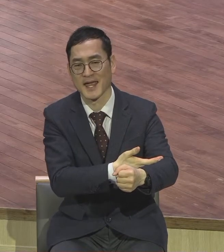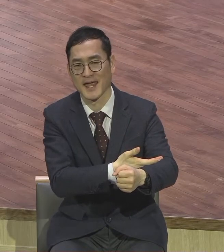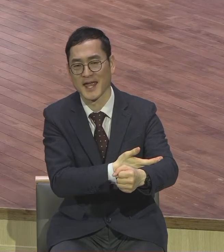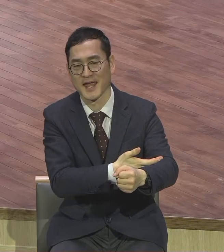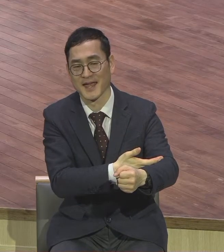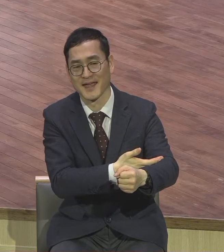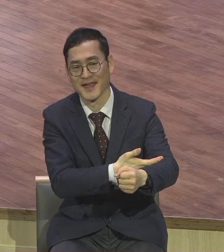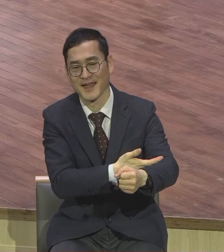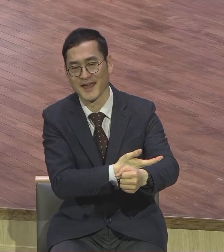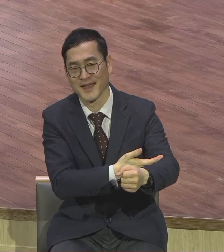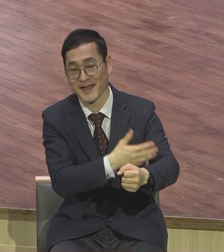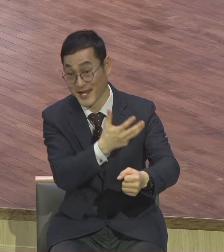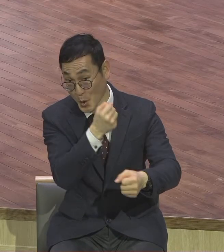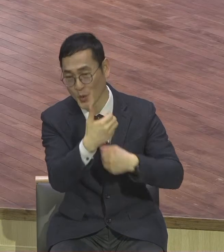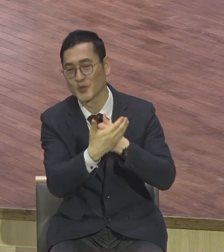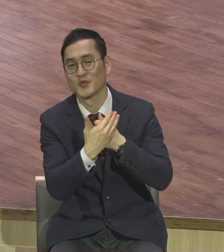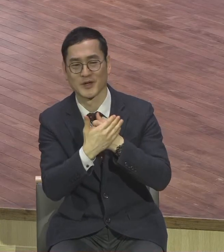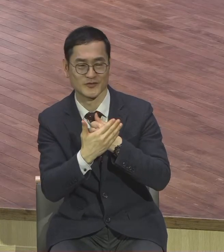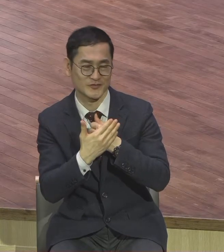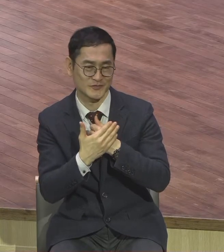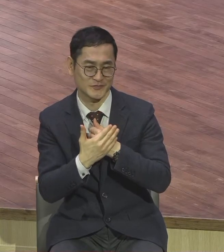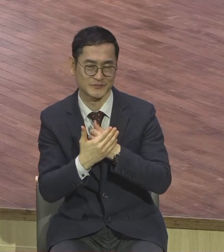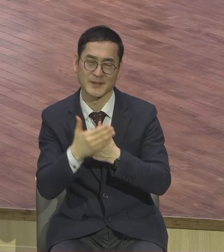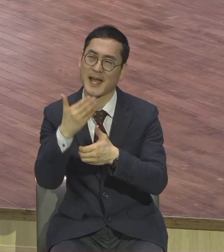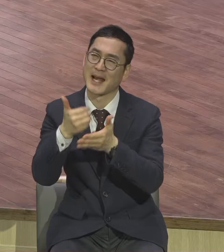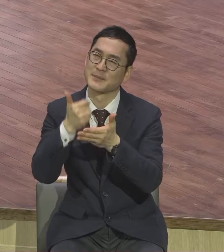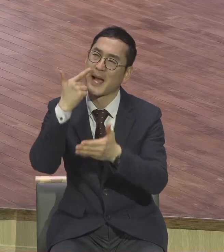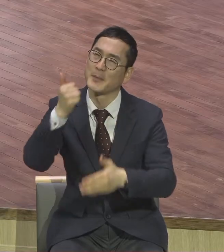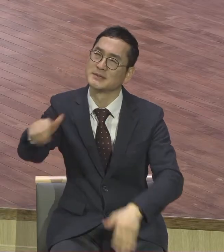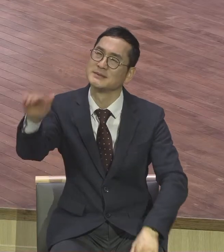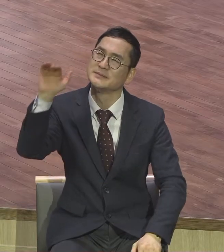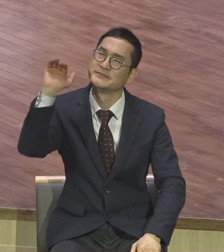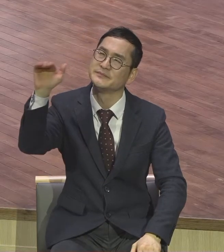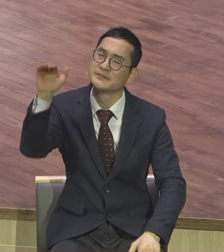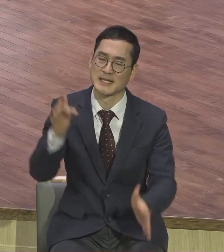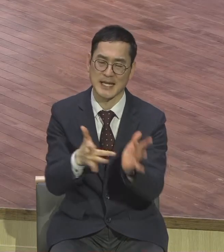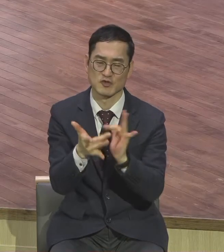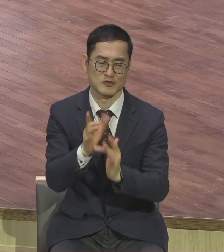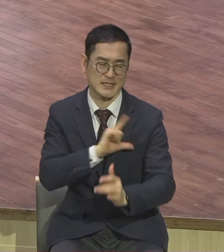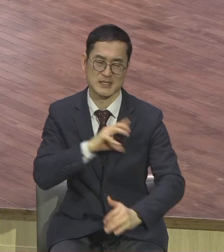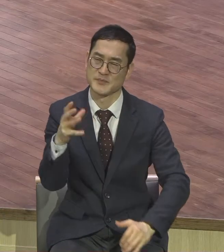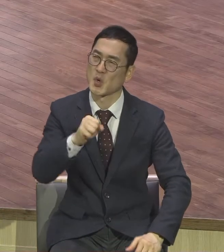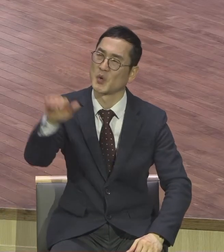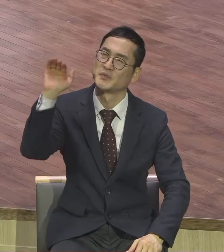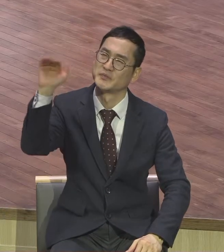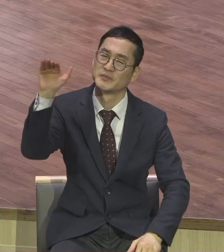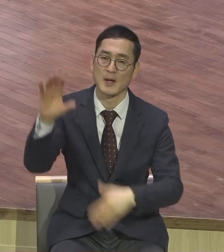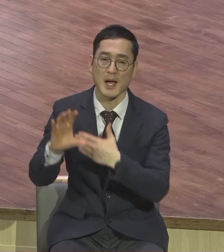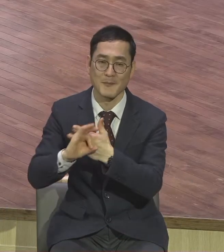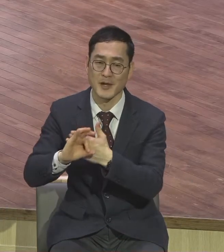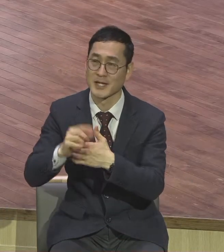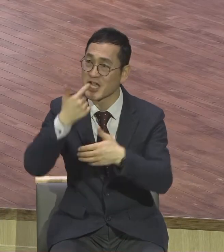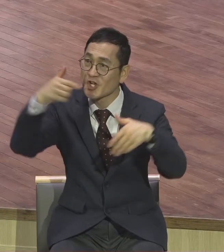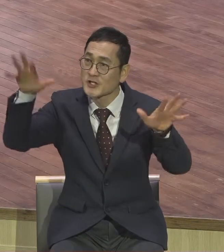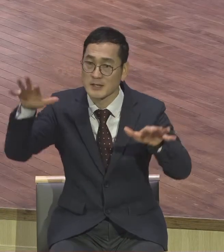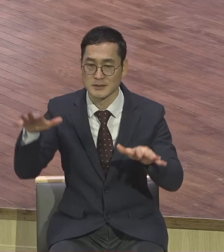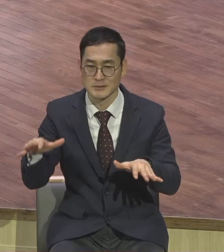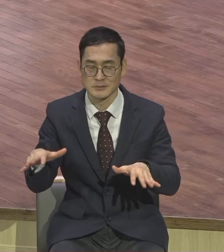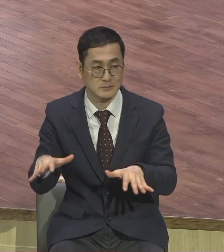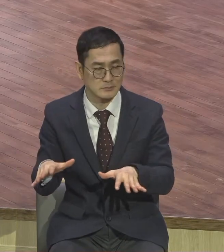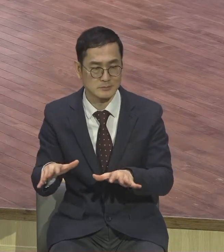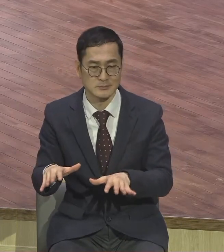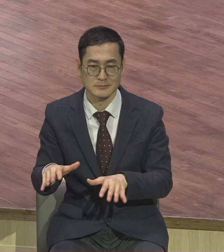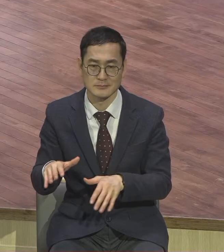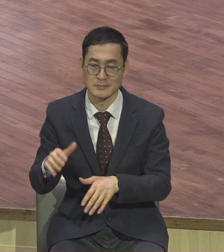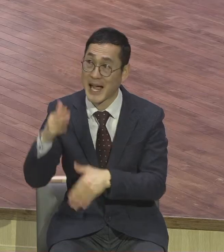하나님 아버지 예수 이름으로 왕적 권세가 동원됩니다. 천사들이 움직이기 시작합니다. 천사